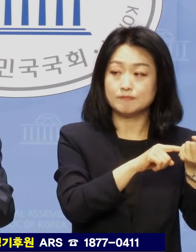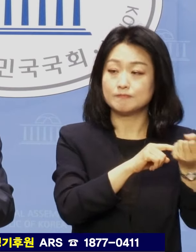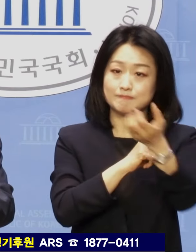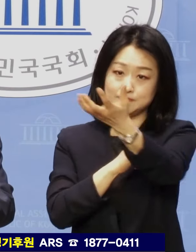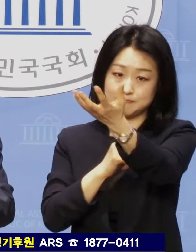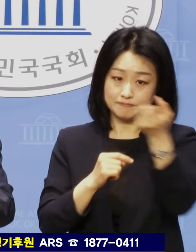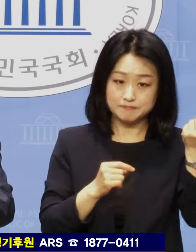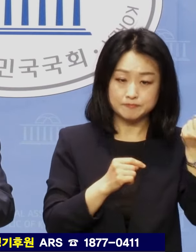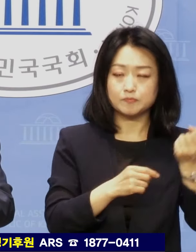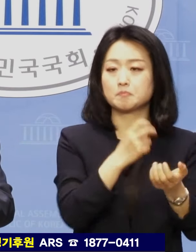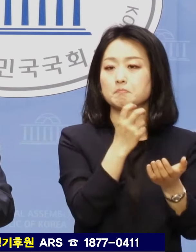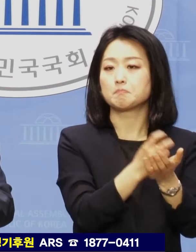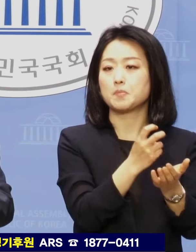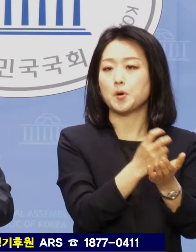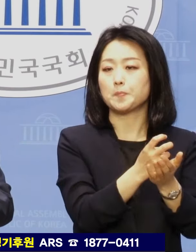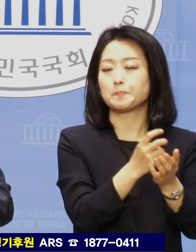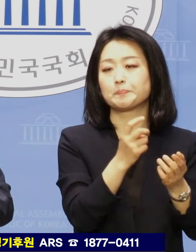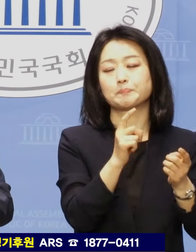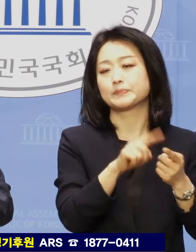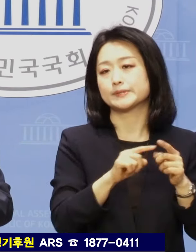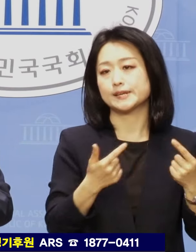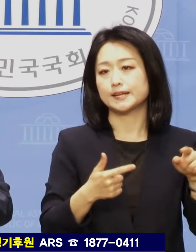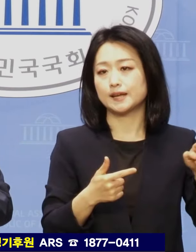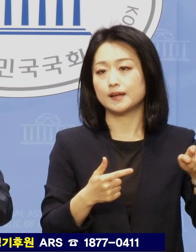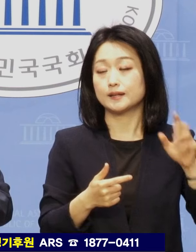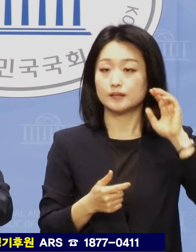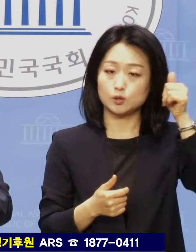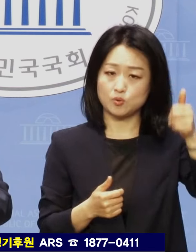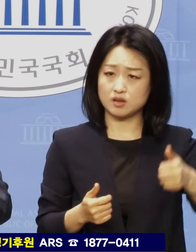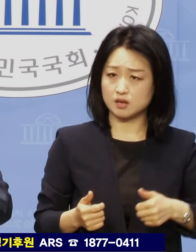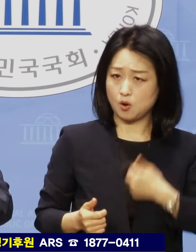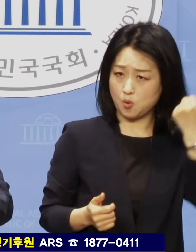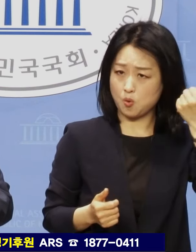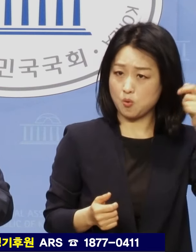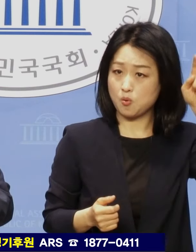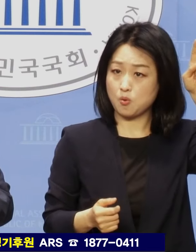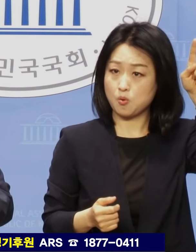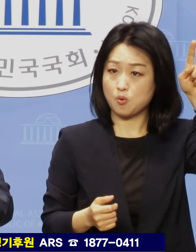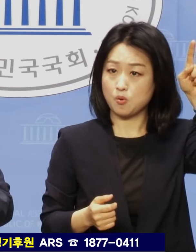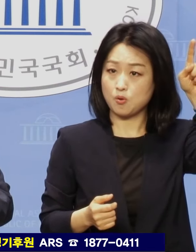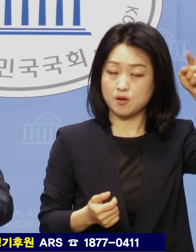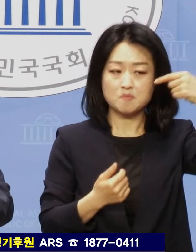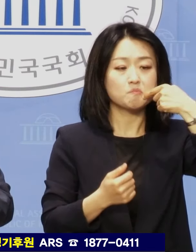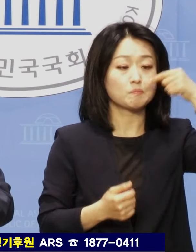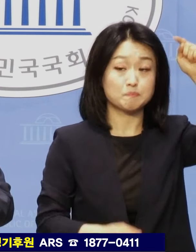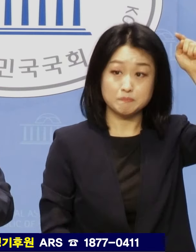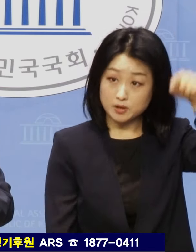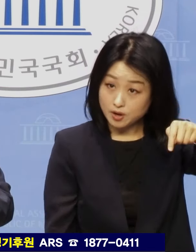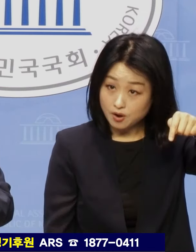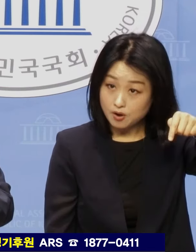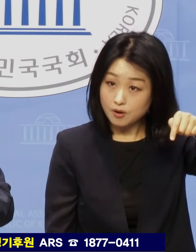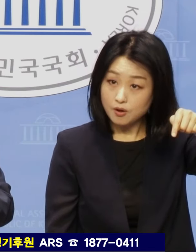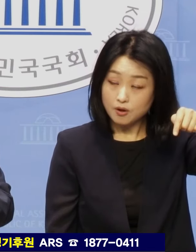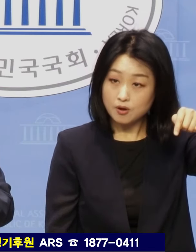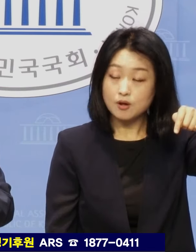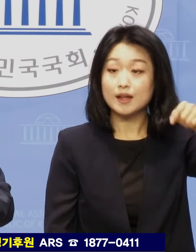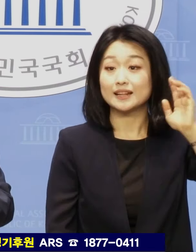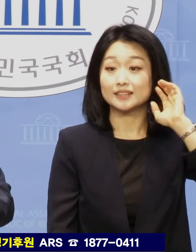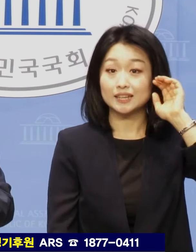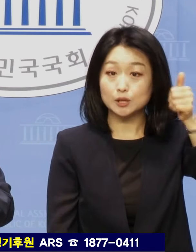습니다 정황상 대통령이 로하 이에 대해 지침을 내리자 대통